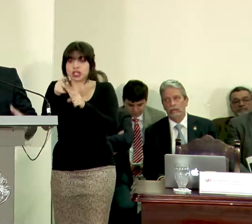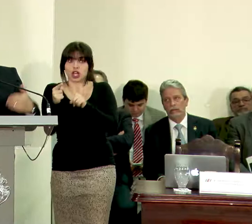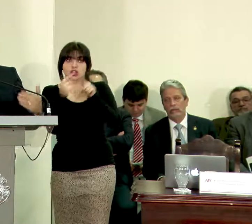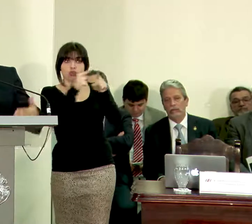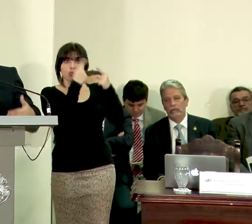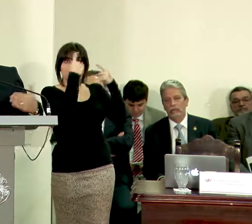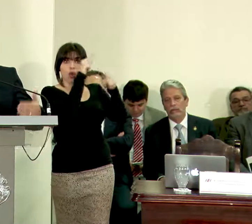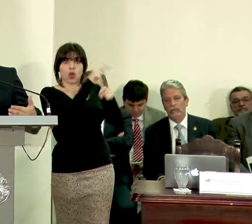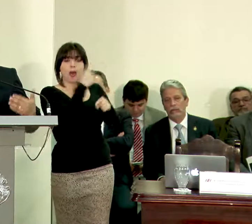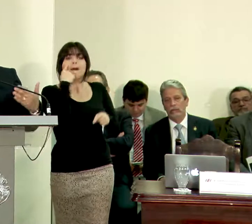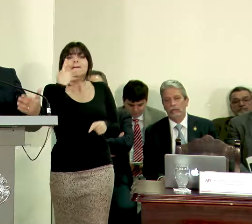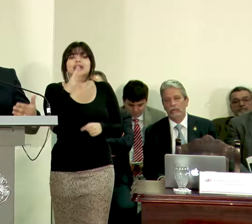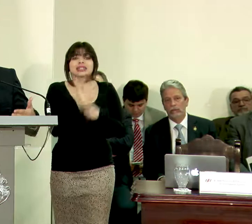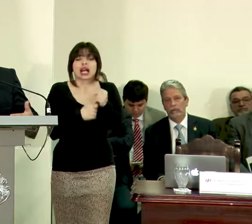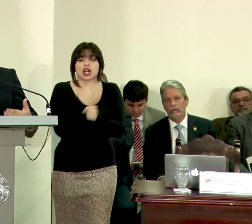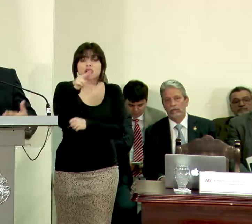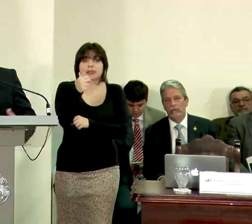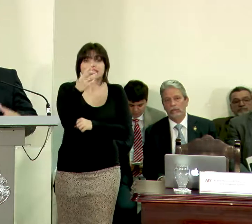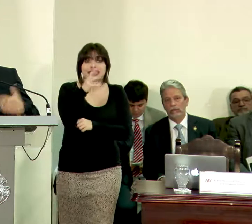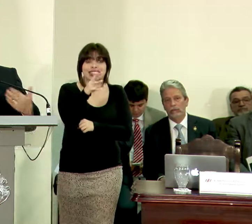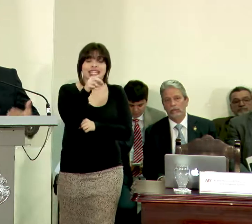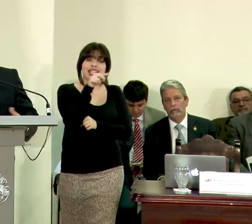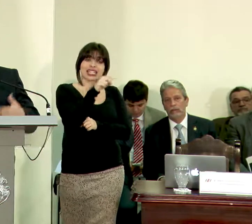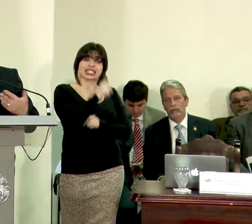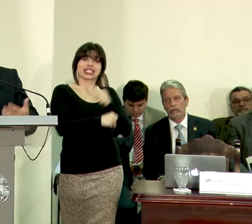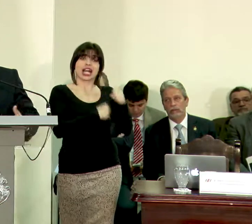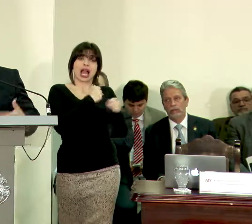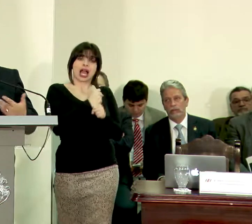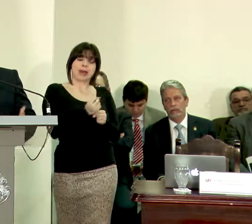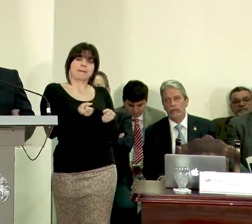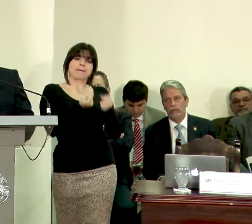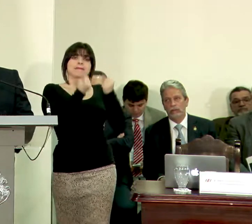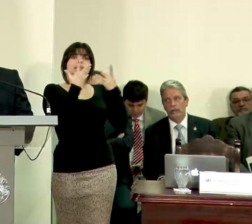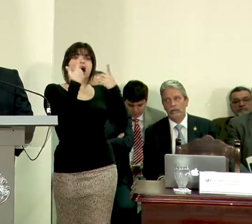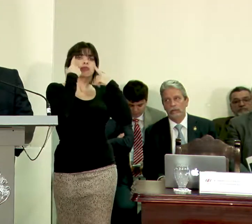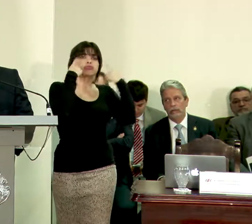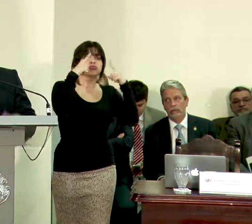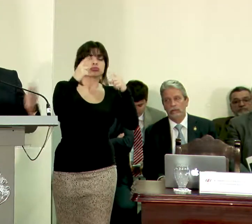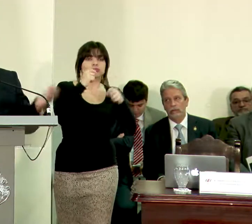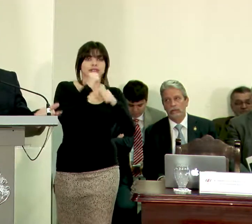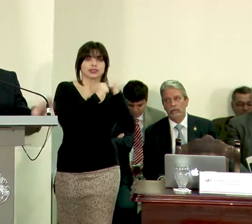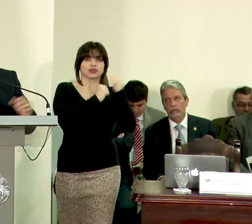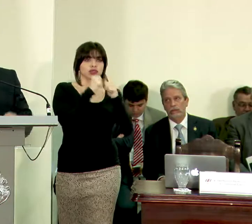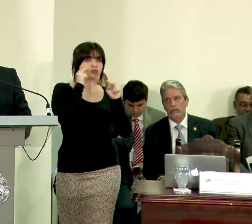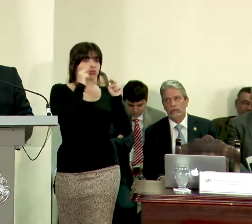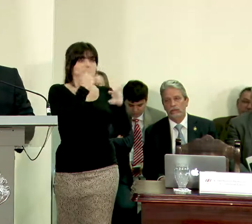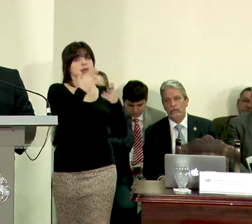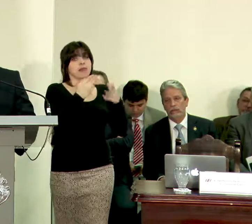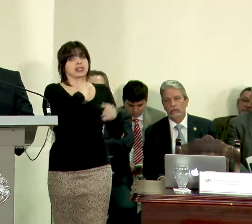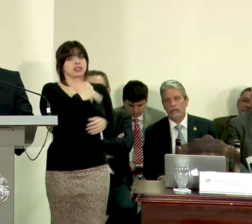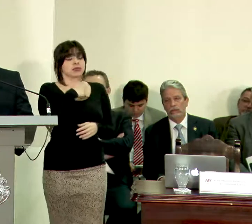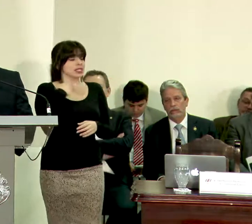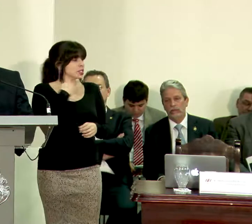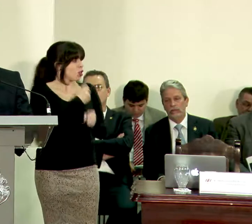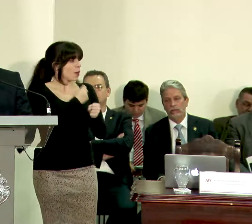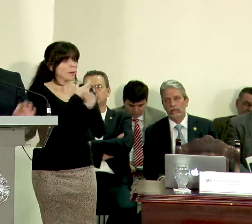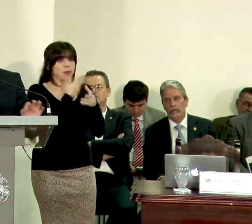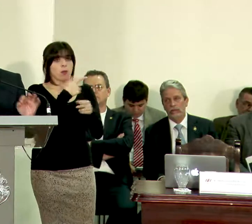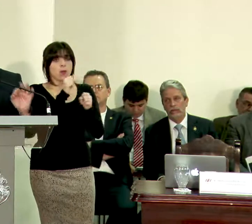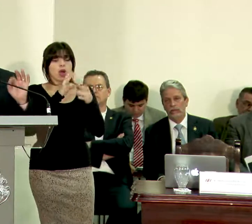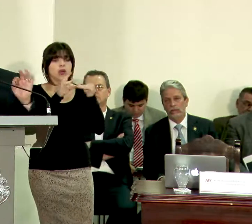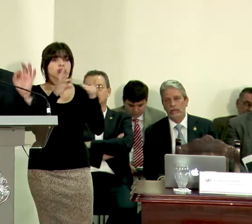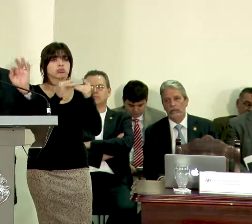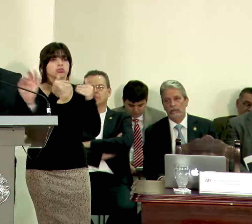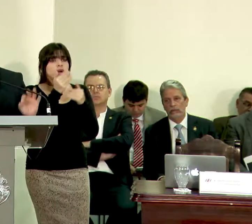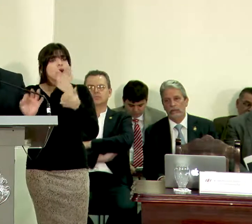bueno, pareciera que el año 2016 es el año donde se van a conjuntar muchos de estos esfuerzos. Tal vez el señor ministro de Obras Públicas les puede comentar